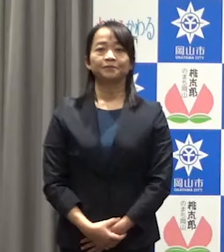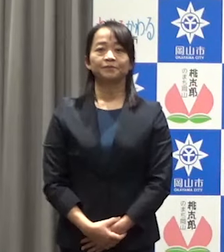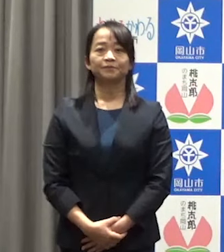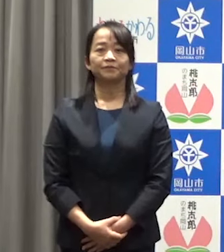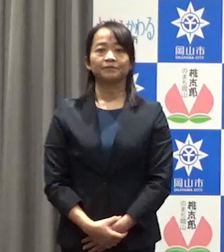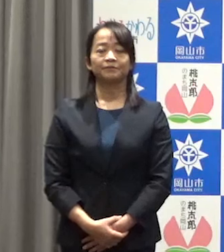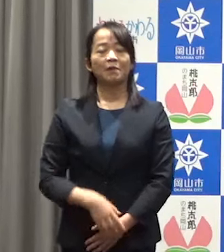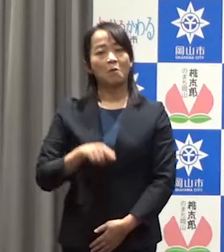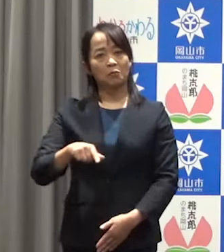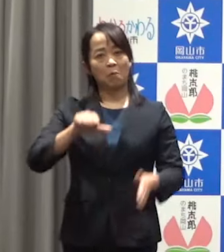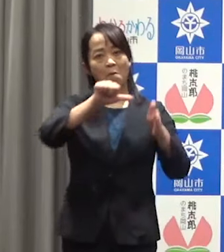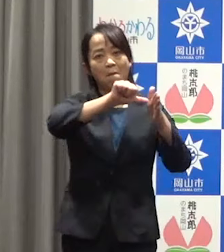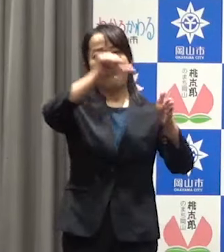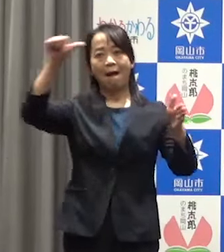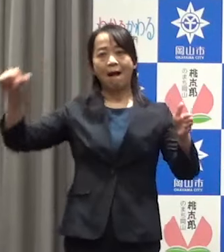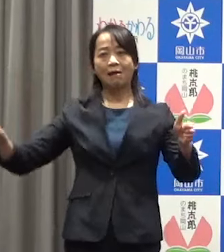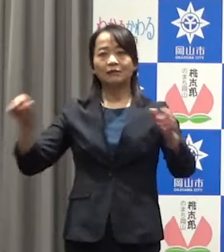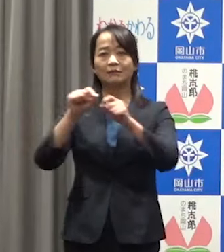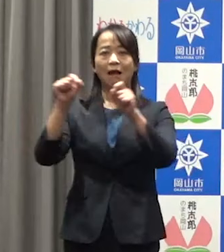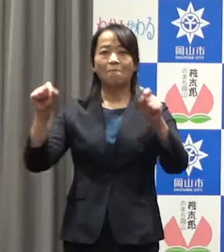この問題についてはですね、